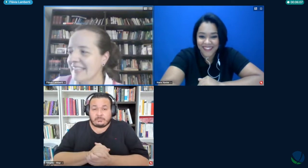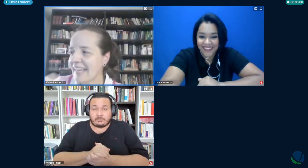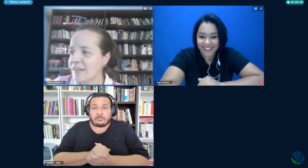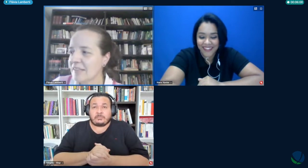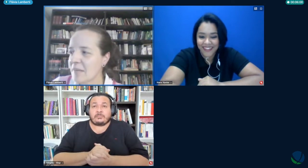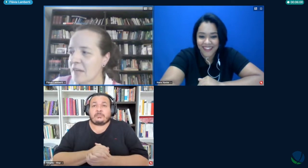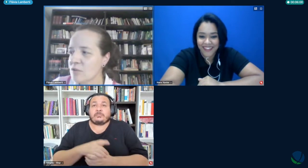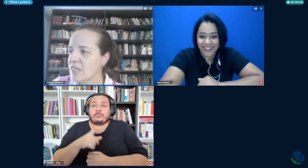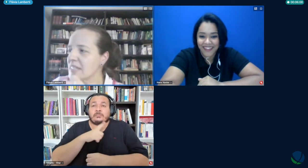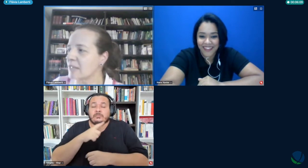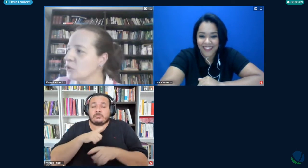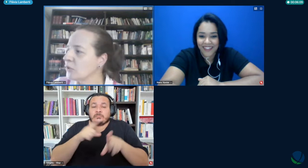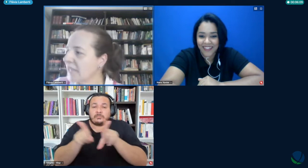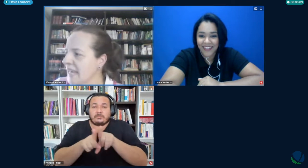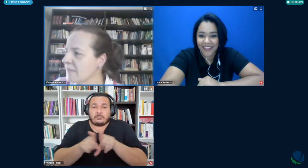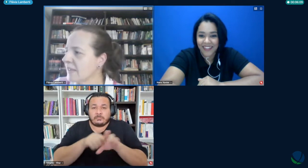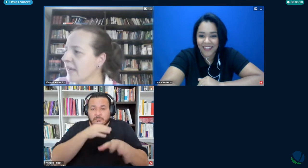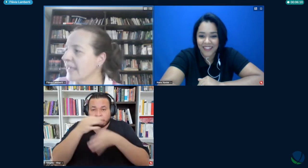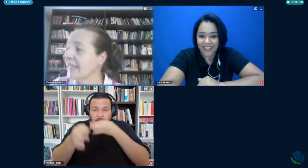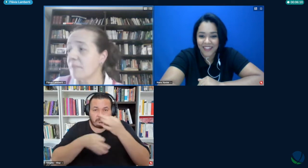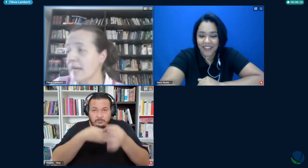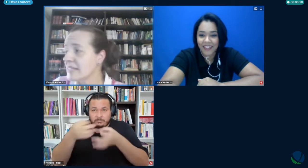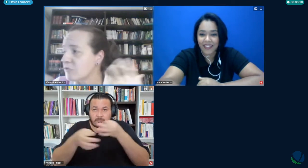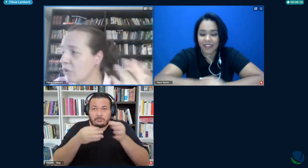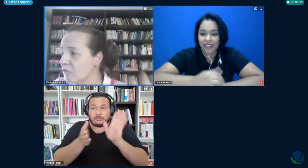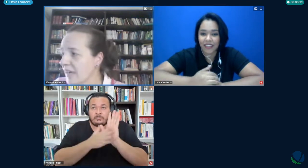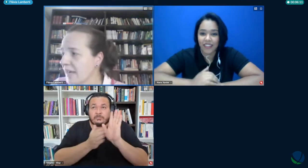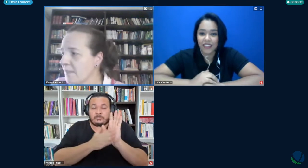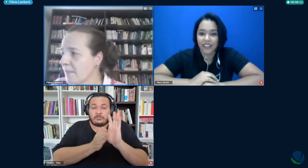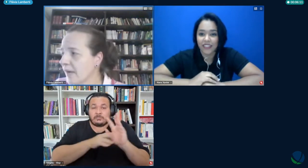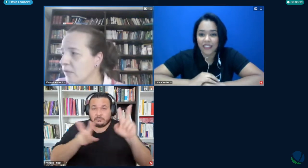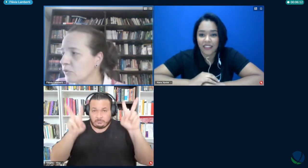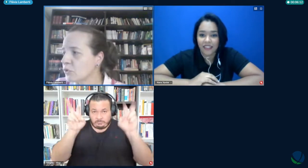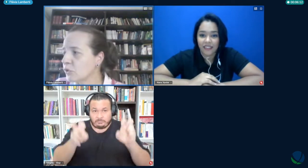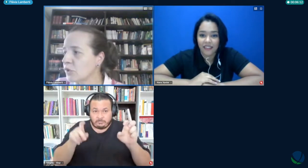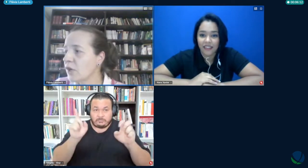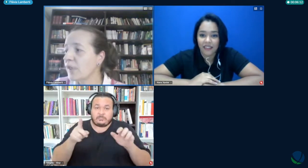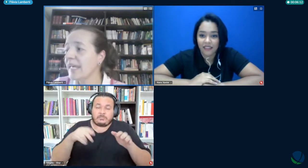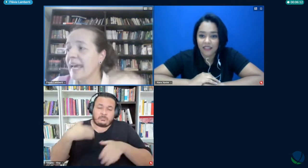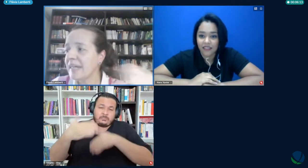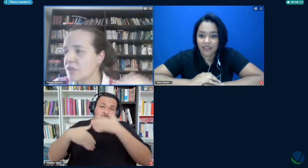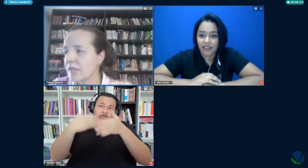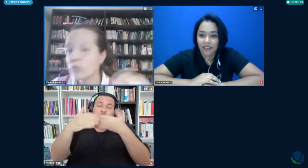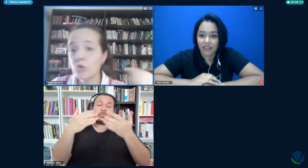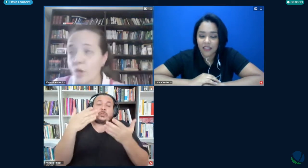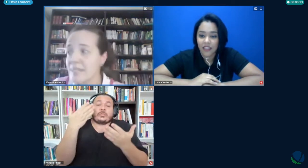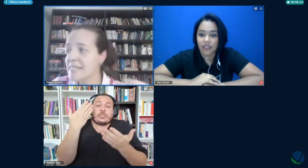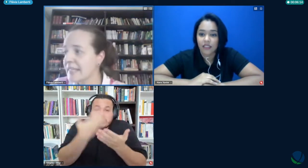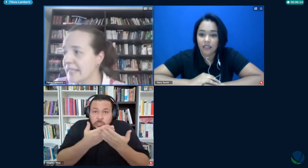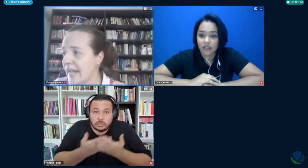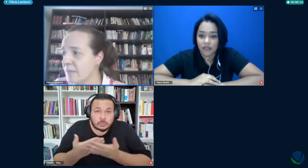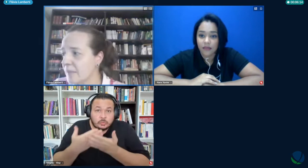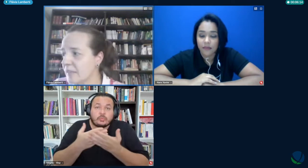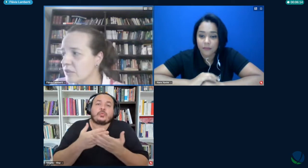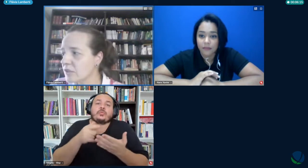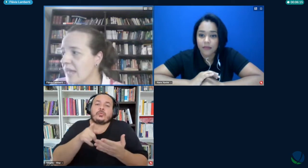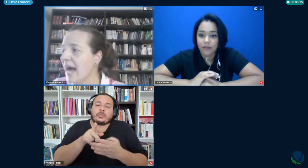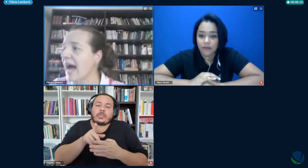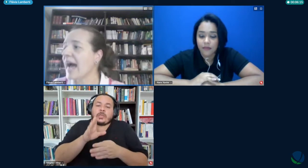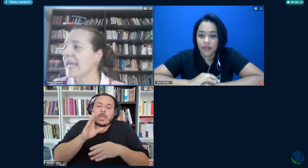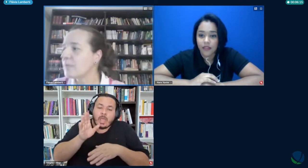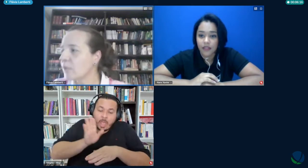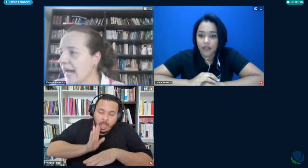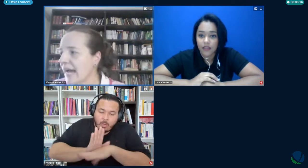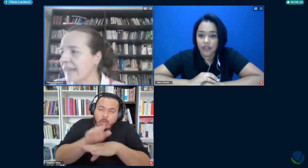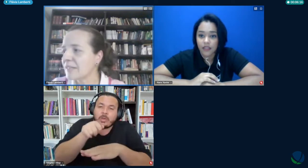e aí tem também a sugestão de um tema, né? Que é desenvolver, né, um estudo que oriente tradutores e intérpretes